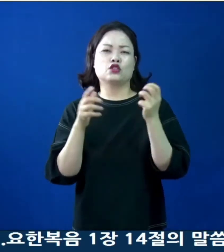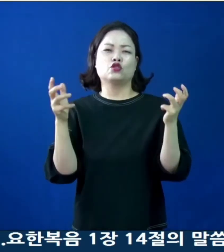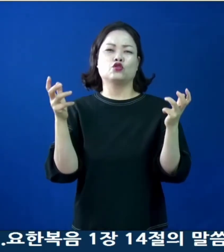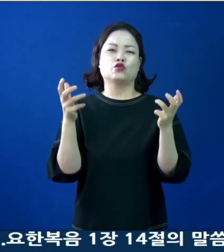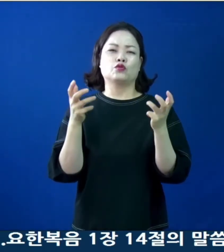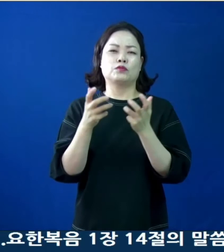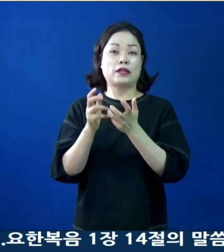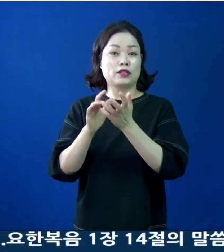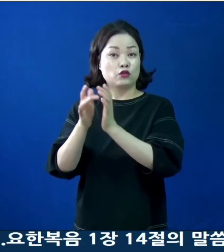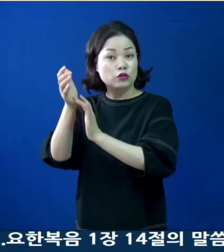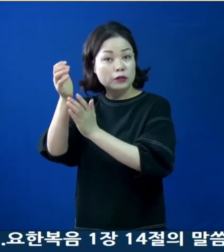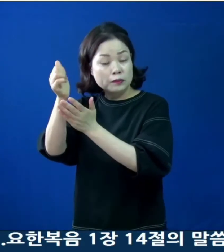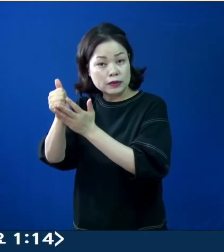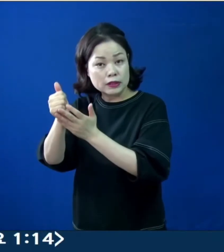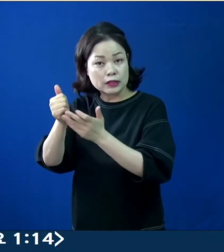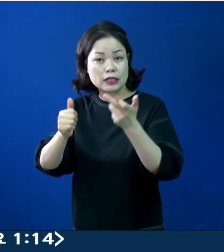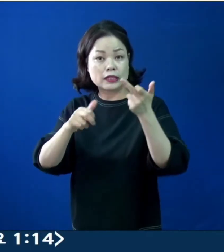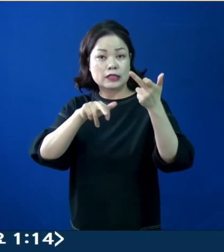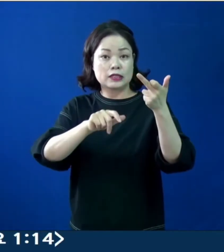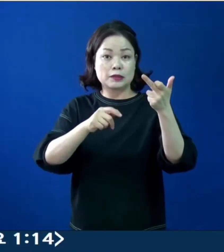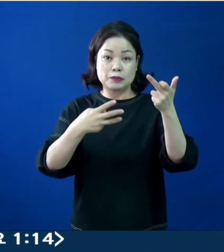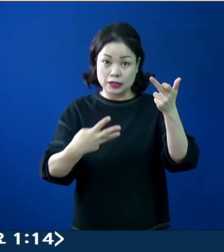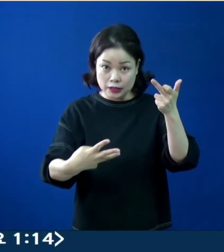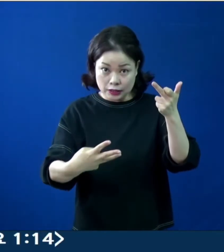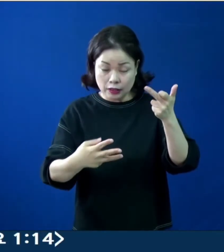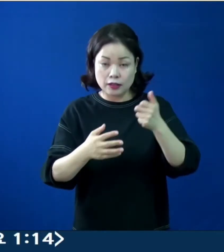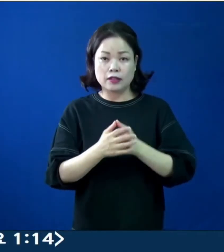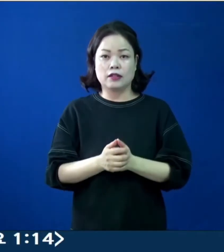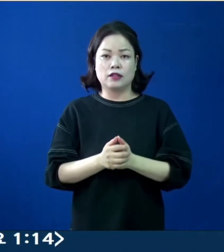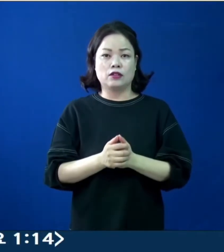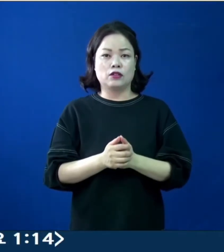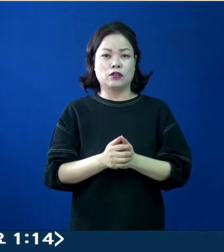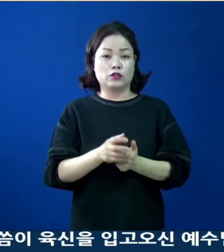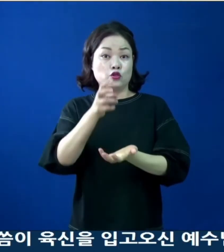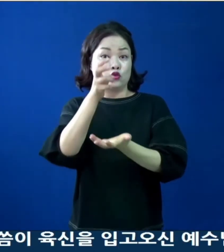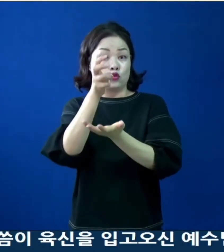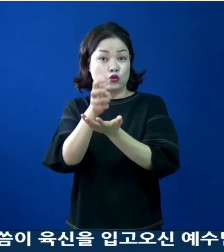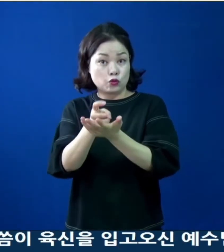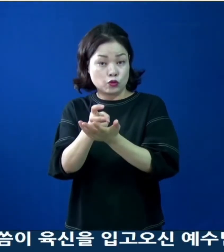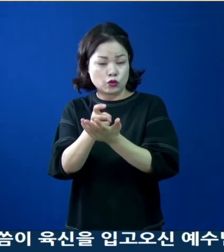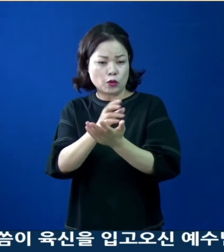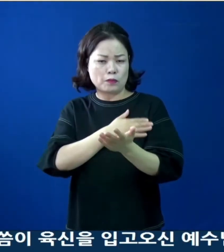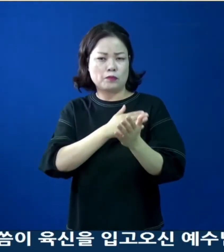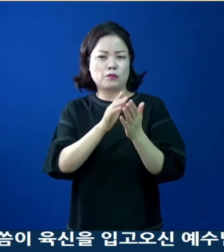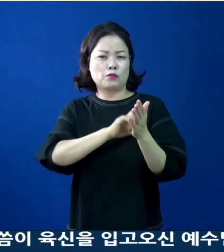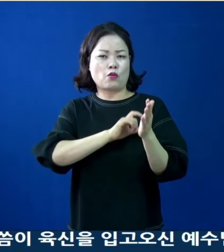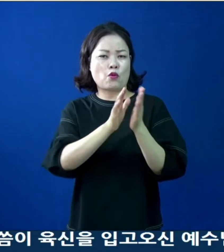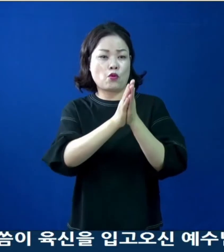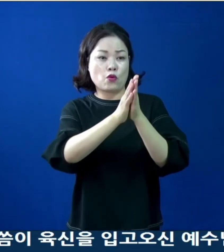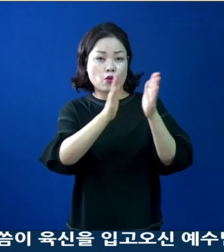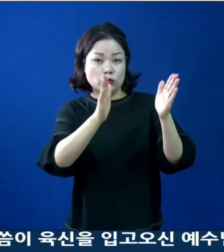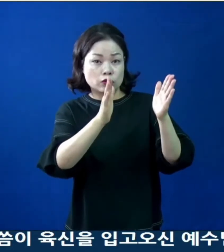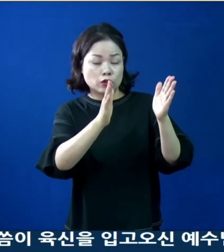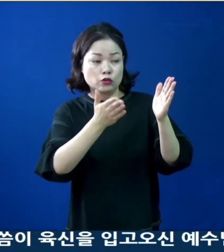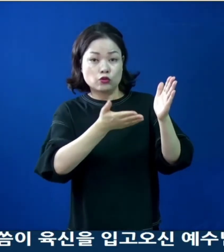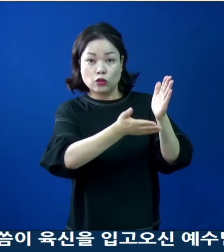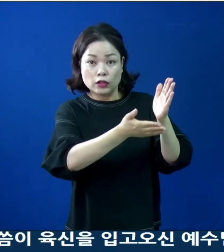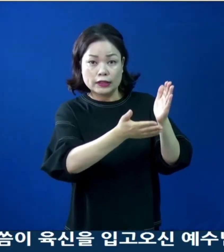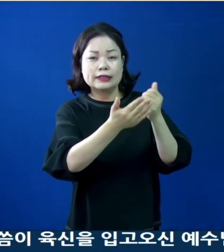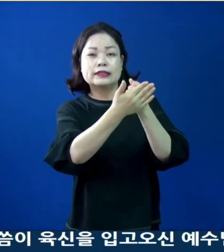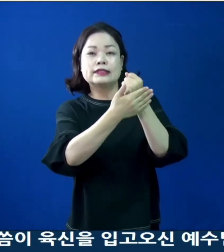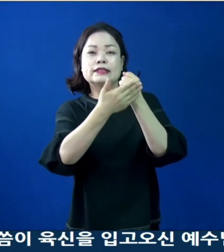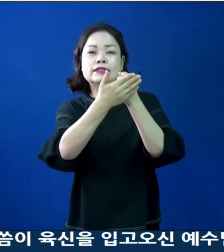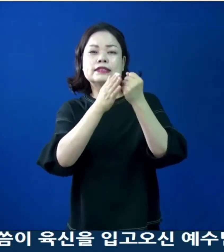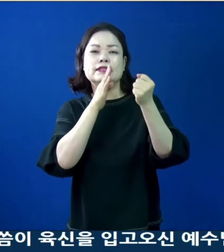분이 예수님이십니다. 그리고 17절 같이 읽겠습니다. 시작. 율법은 모세로 말미암아 주어진 것이요